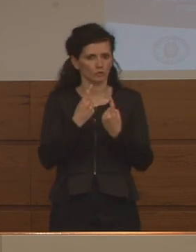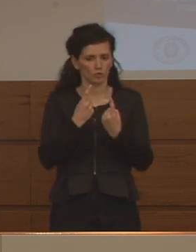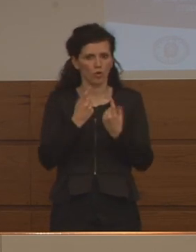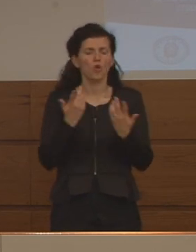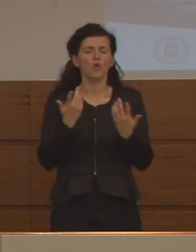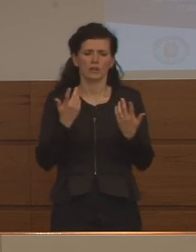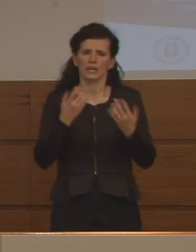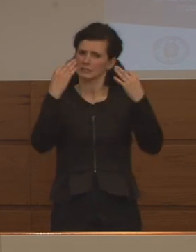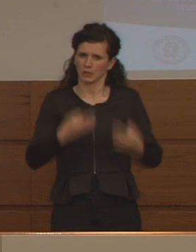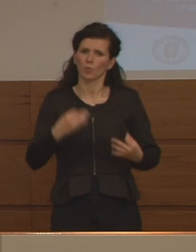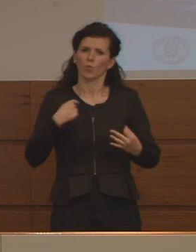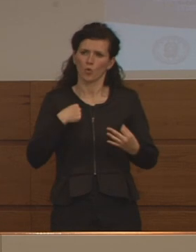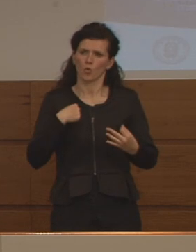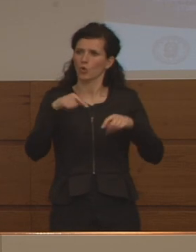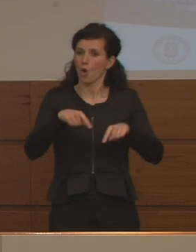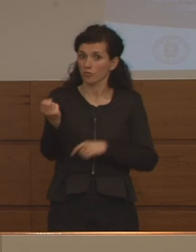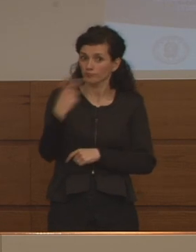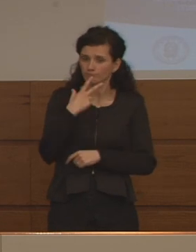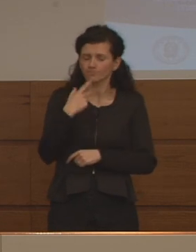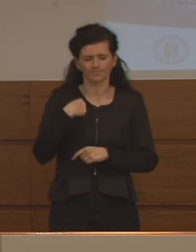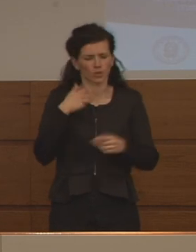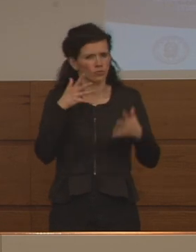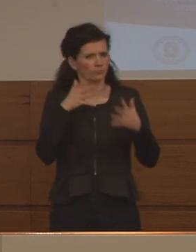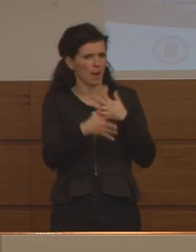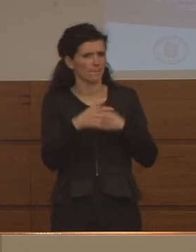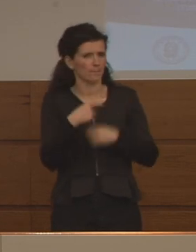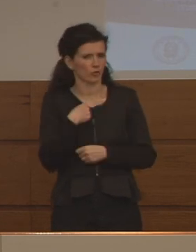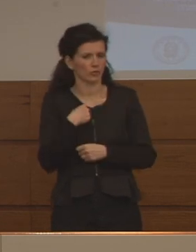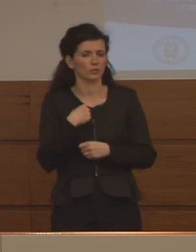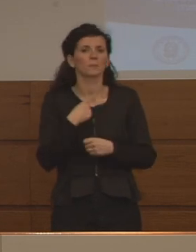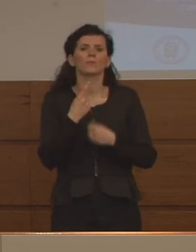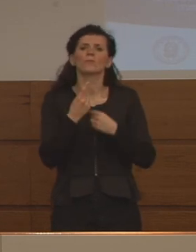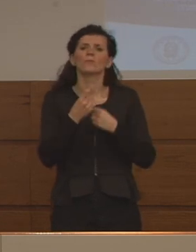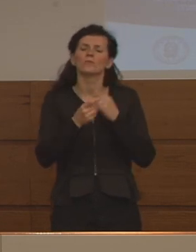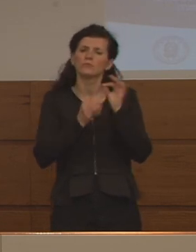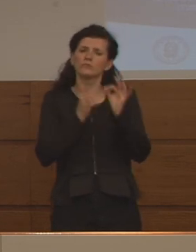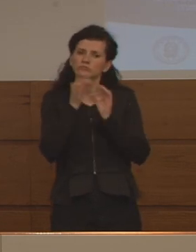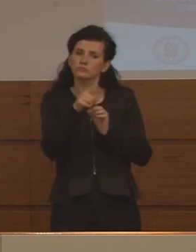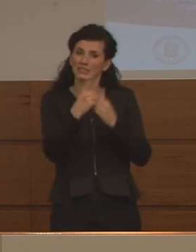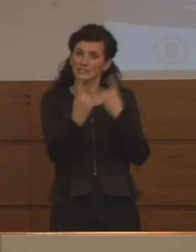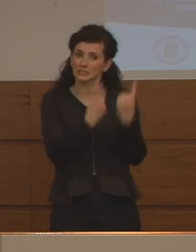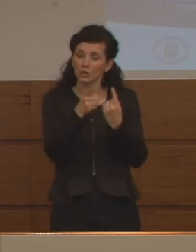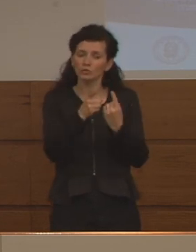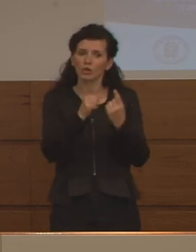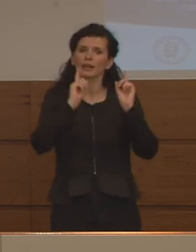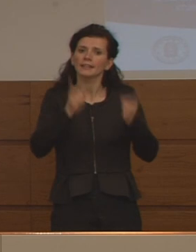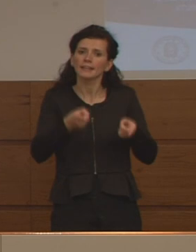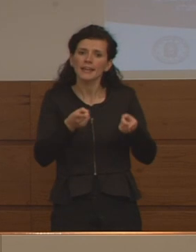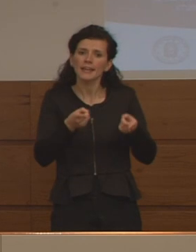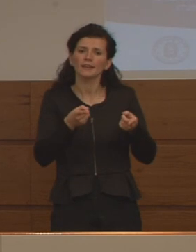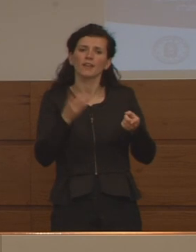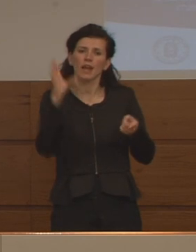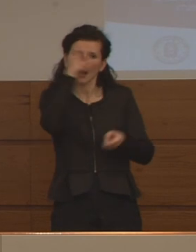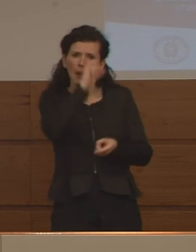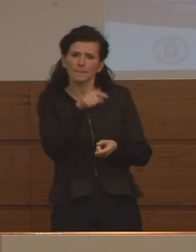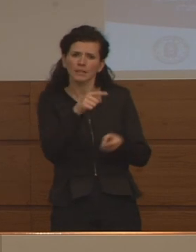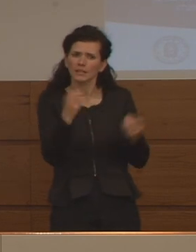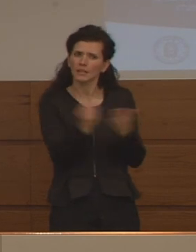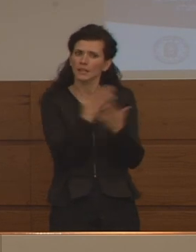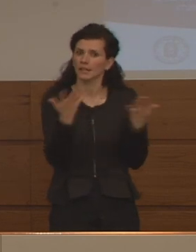questa vicenda è una vicenda che va analizzata va capito perché se così